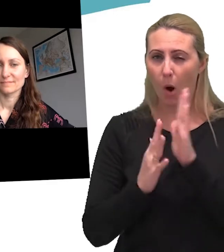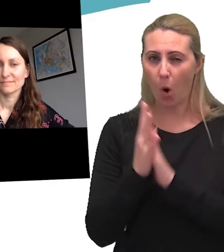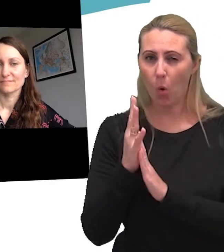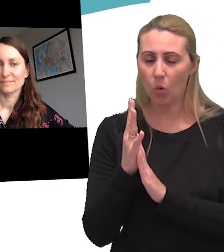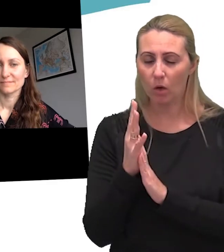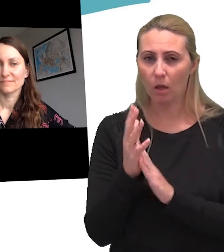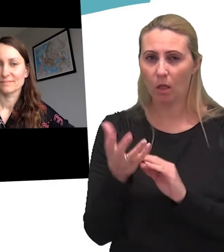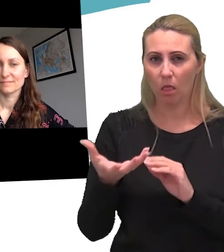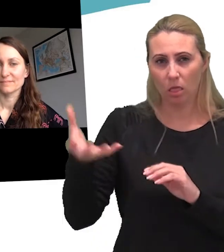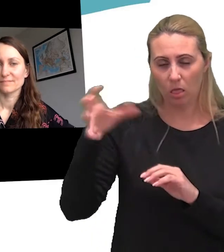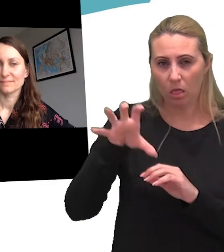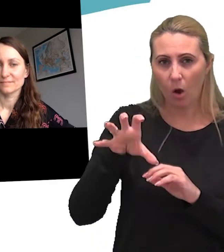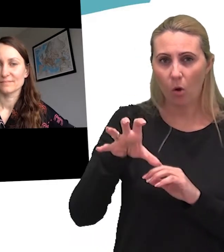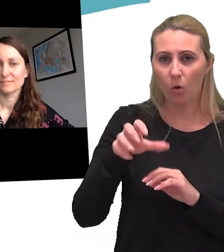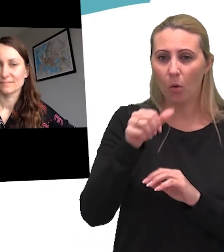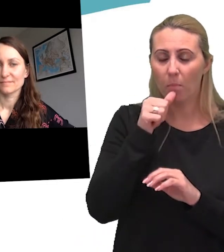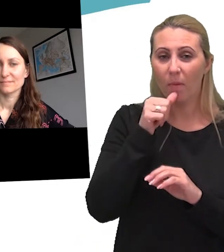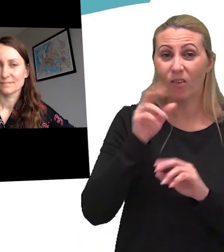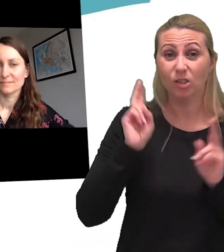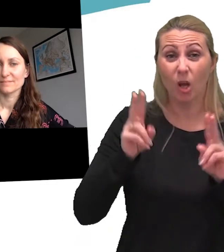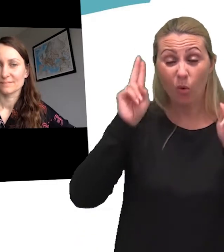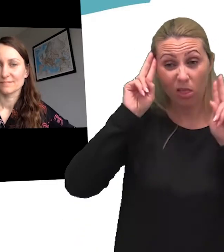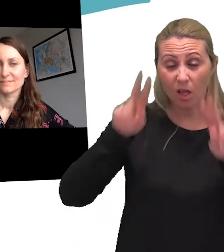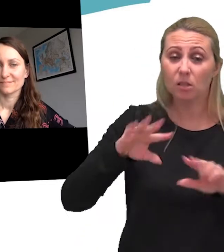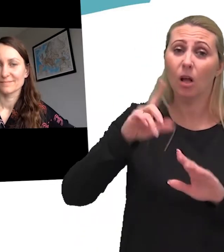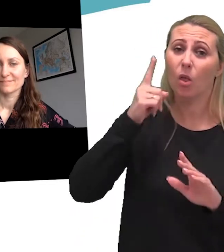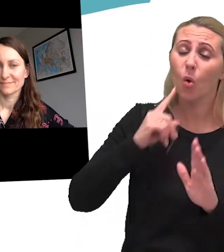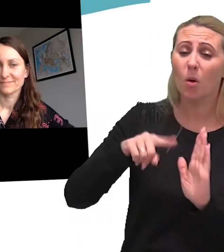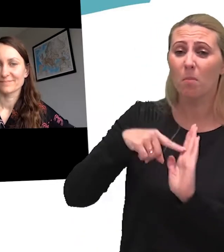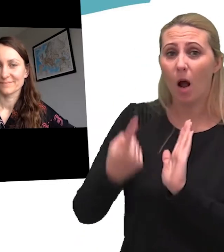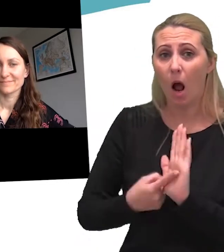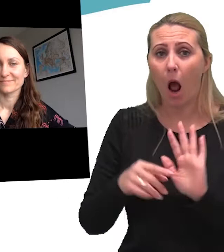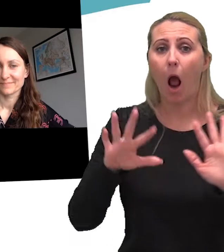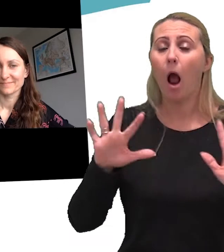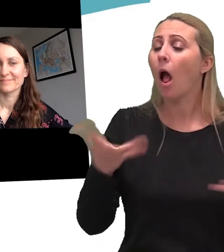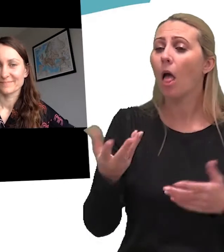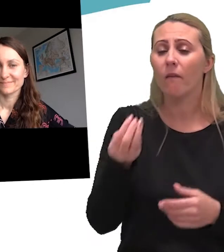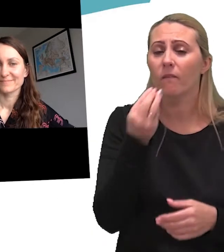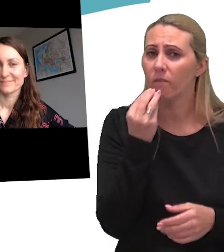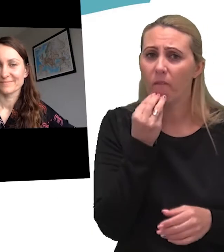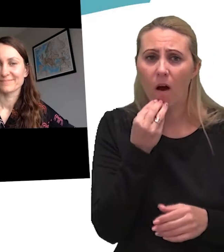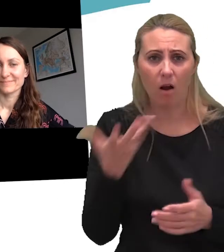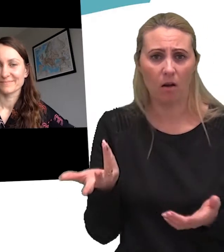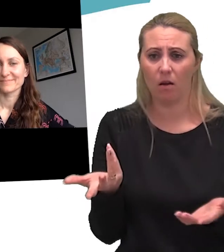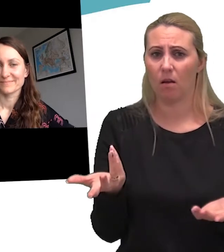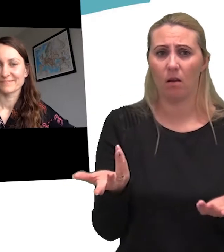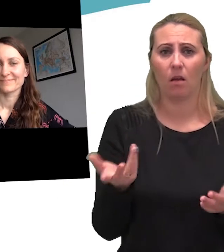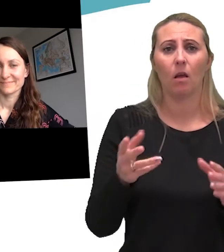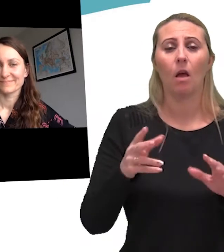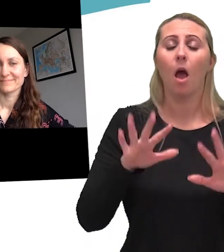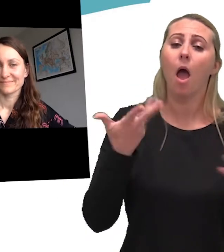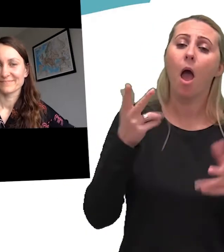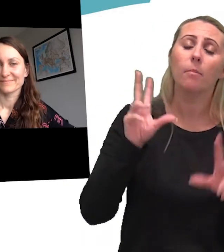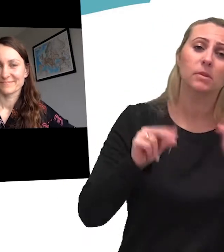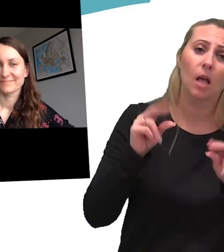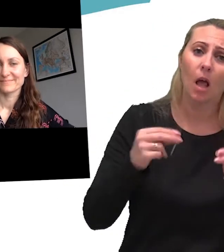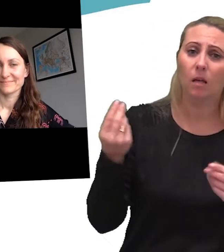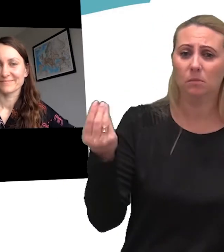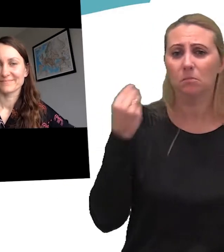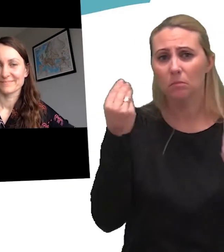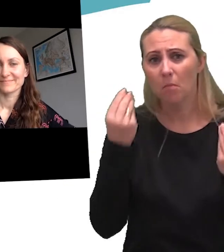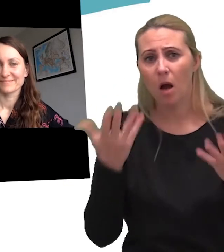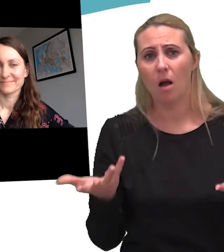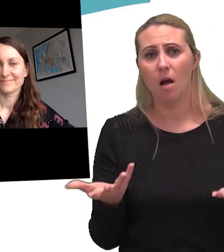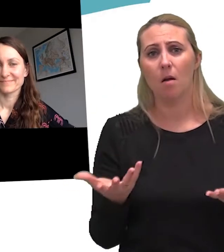tai kad nežinosit, ko jų paklausti, nes jeigu negali paklausti, ką valgiai ir kaip sekėsi pamokose